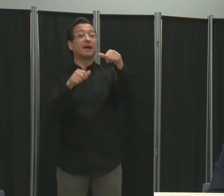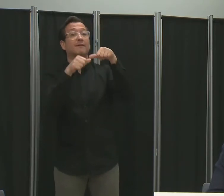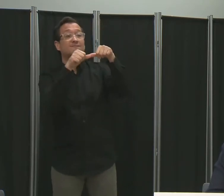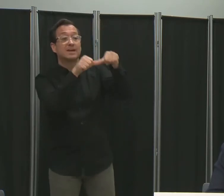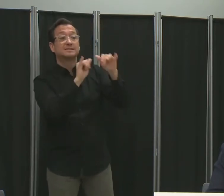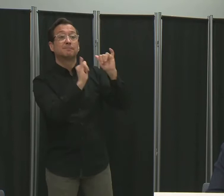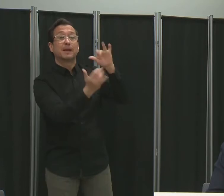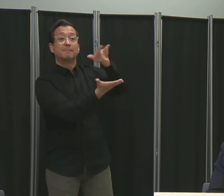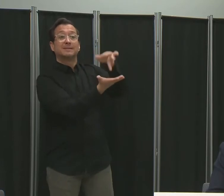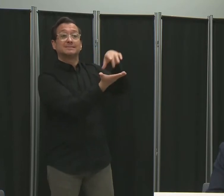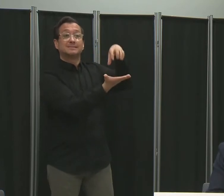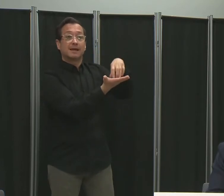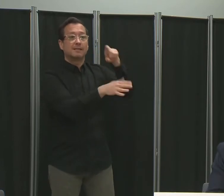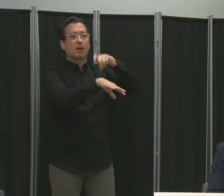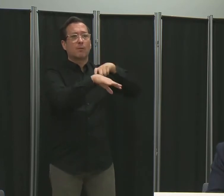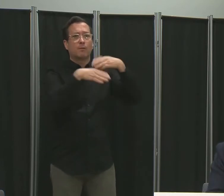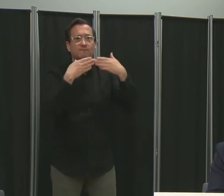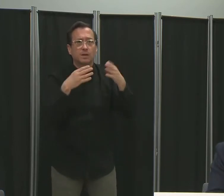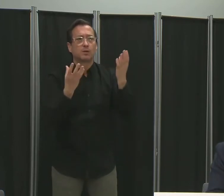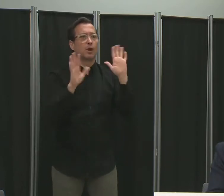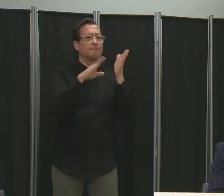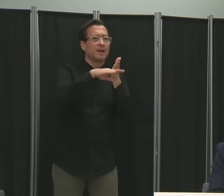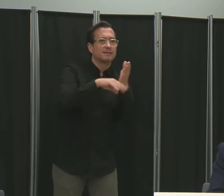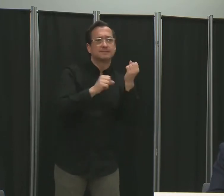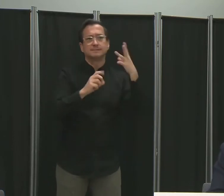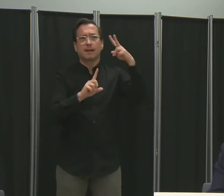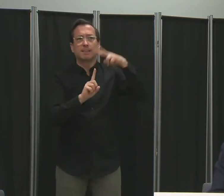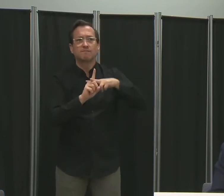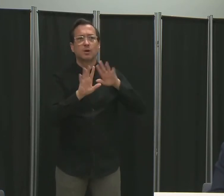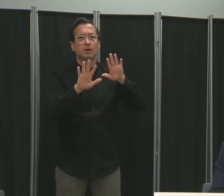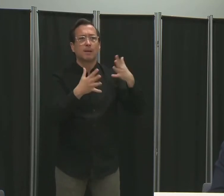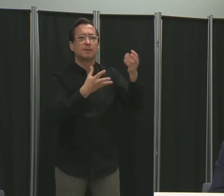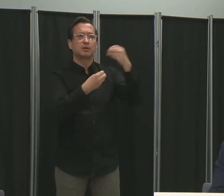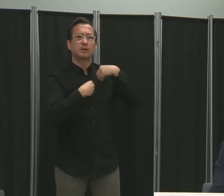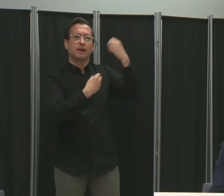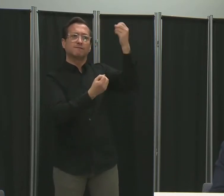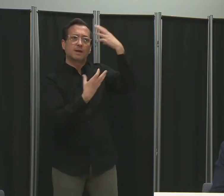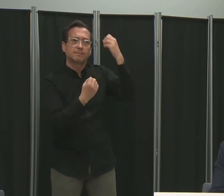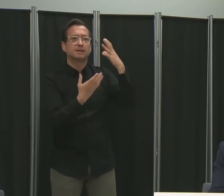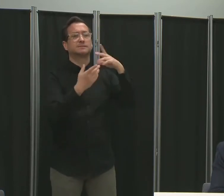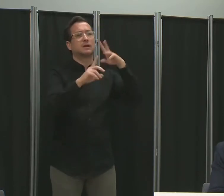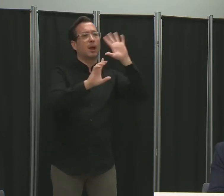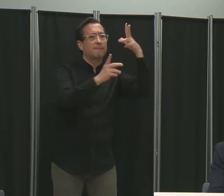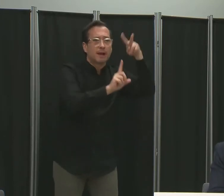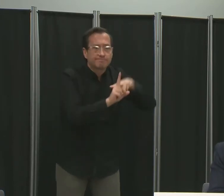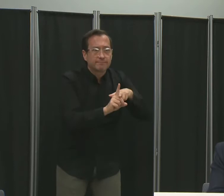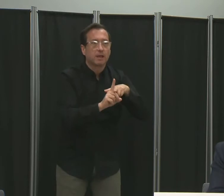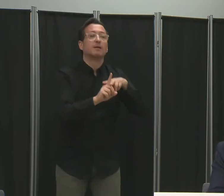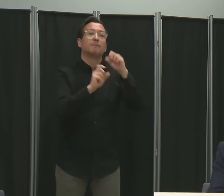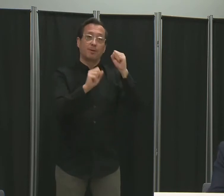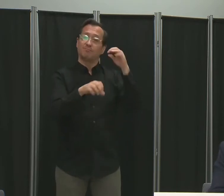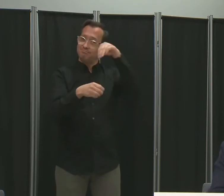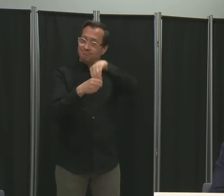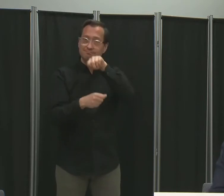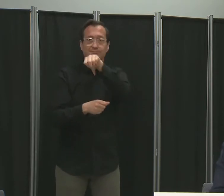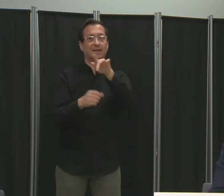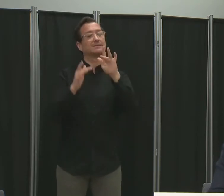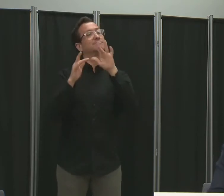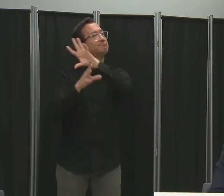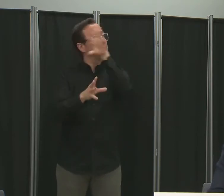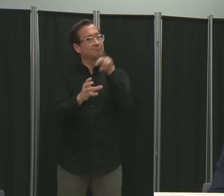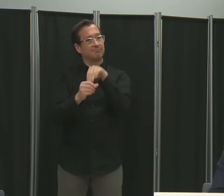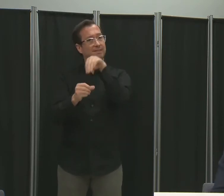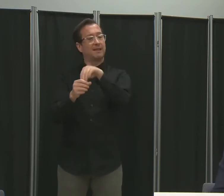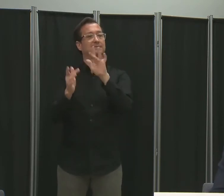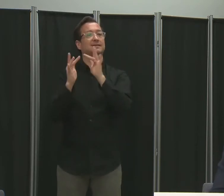se rendre sans rendez vous dans certains fixe s'est désolé donc j'arrive au coeur du sujet de la journée